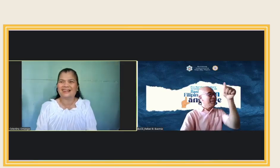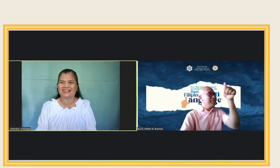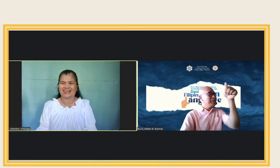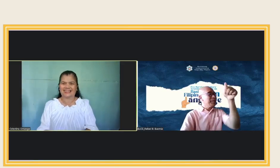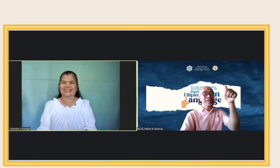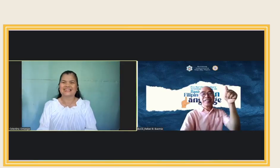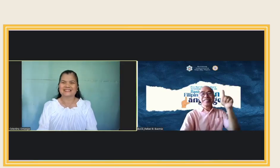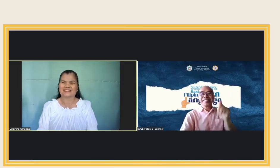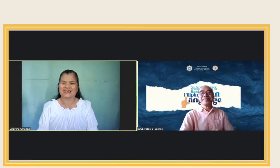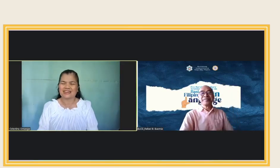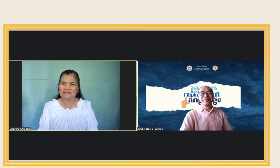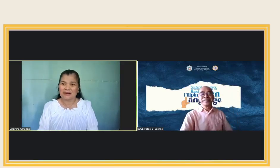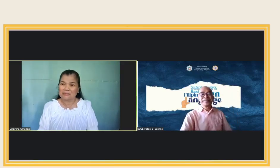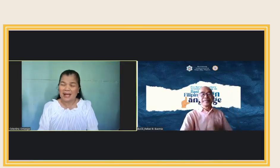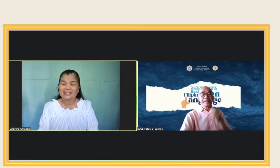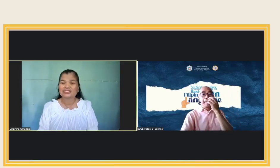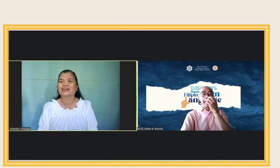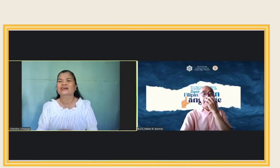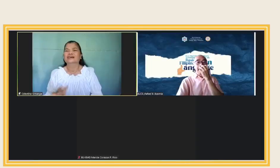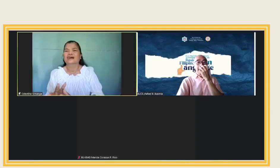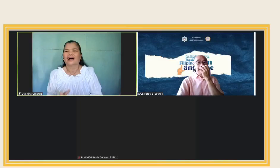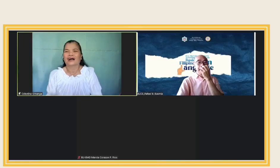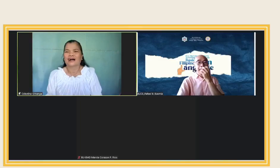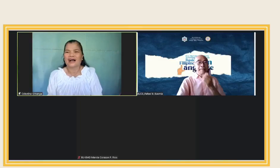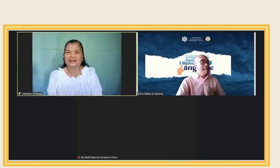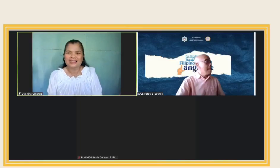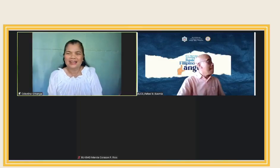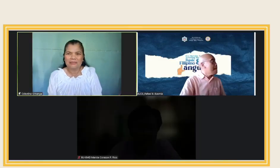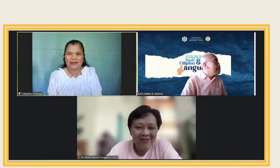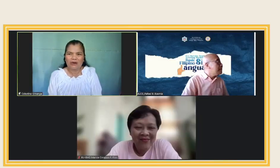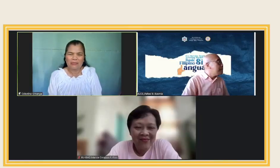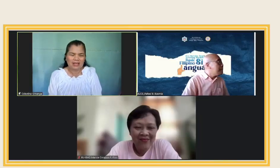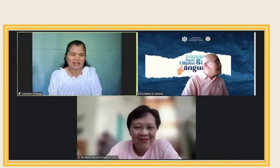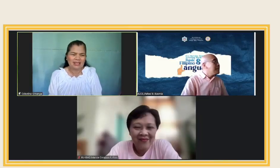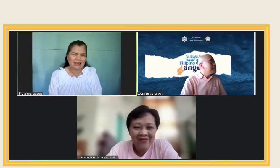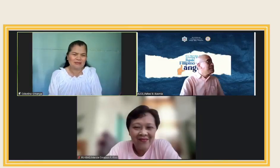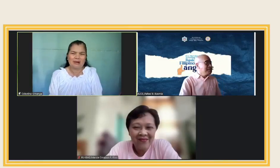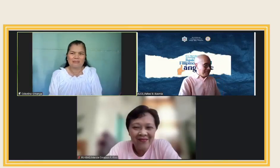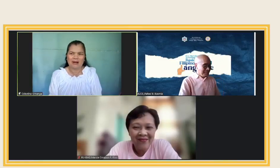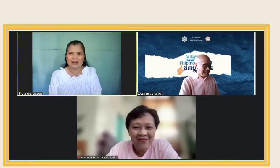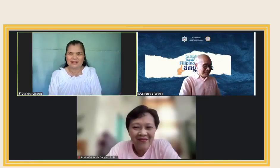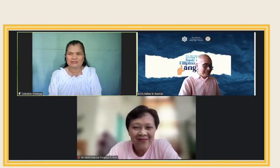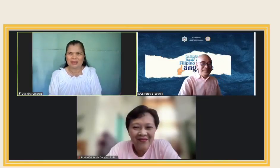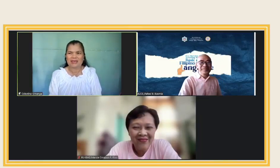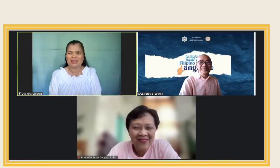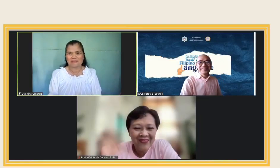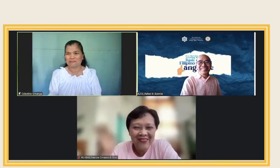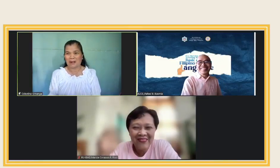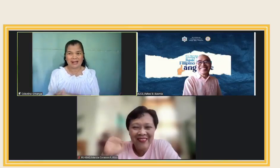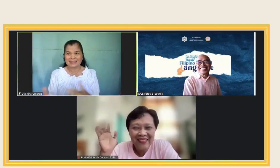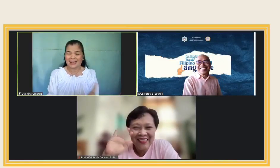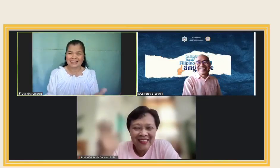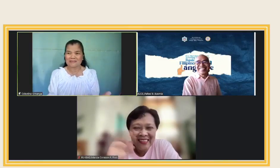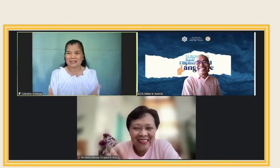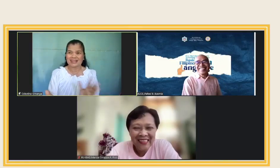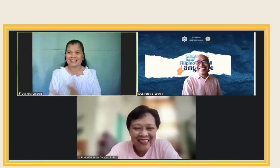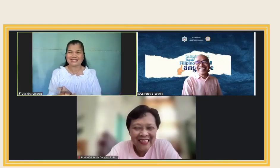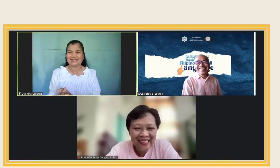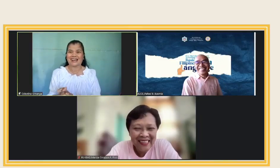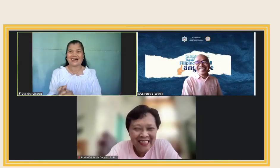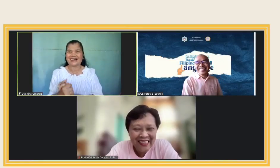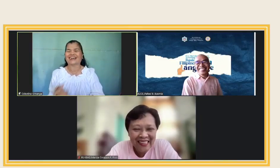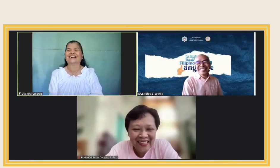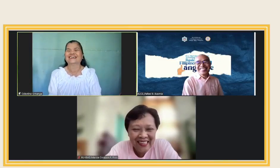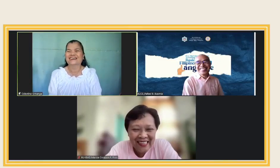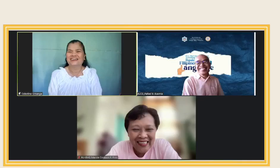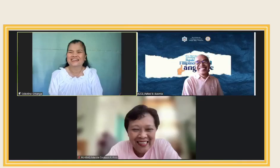clear? Okay. So thank you very much. Ang ganda naman ng opening ni Ma'am Mars. May pakanta-kanta pa talaga